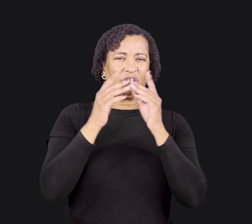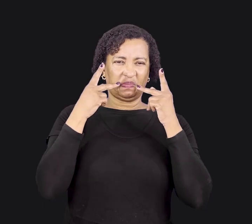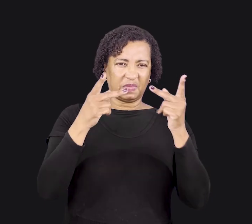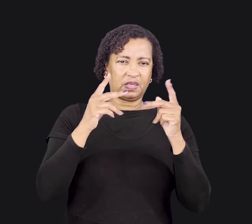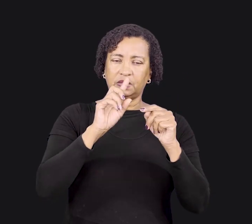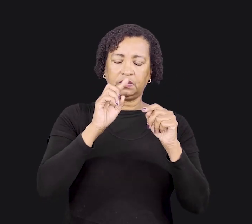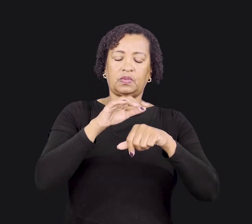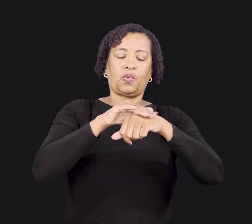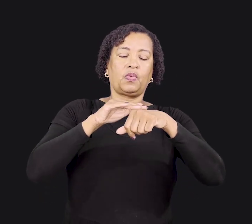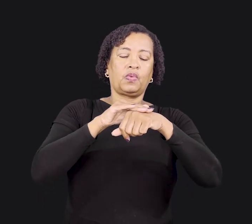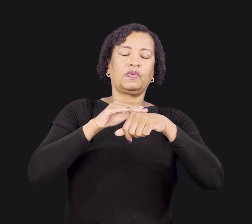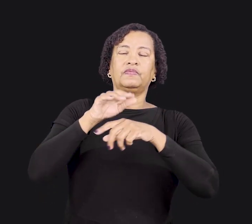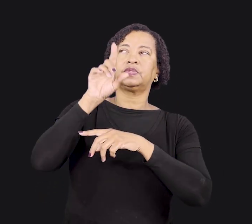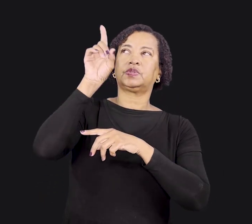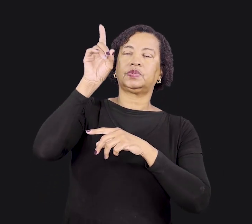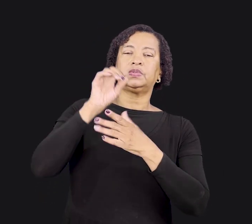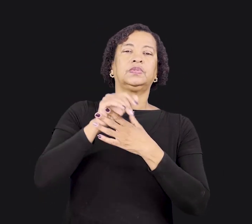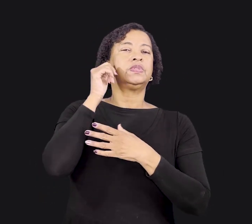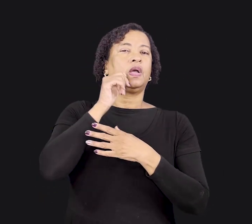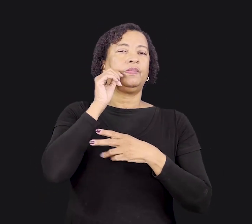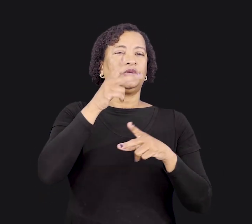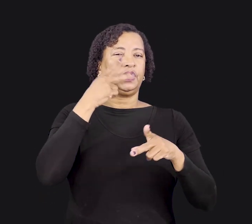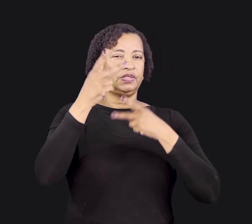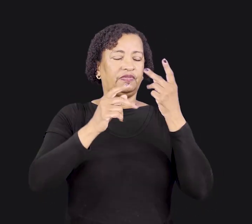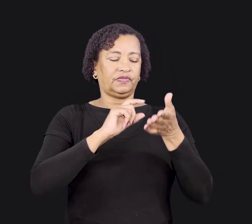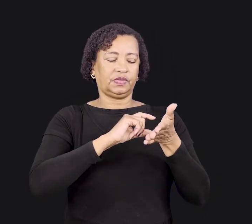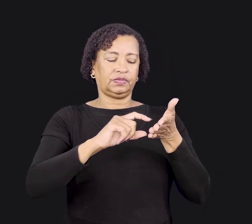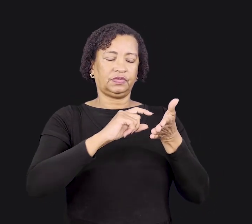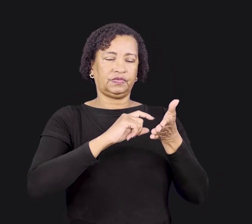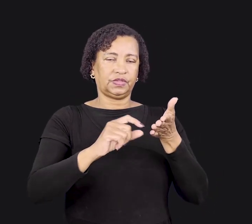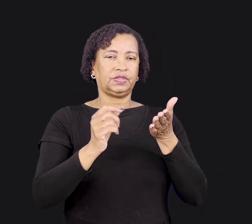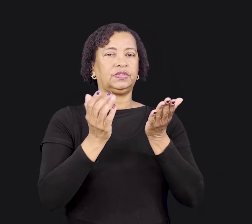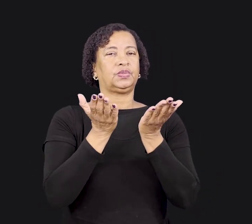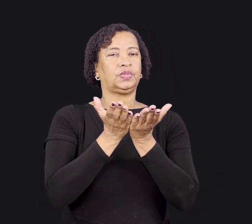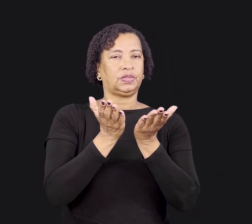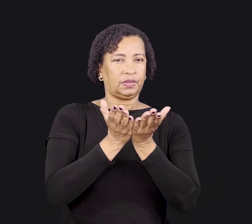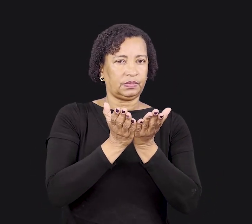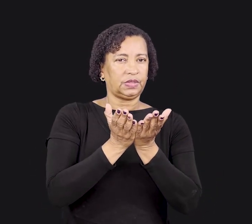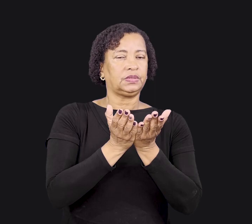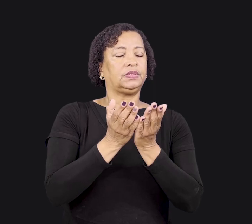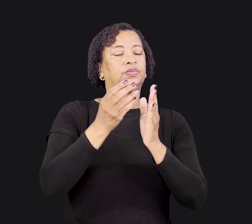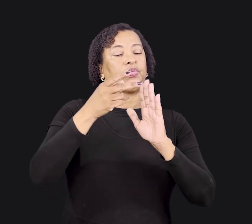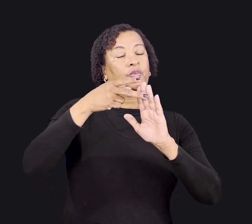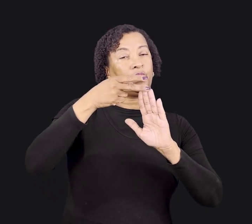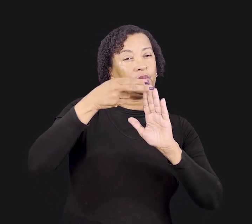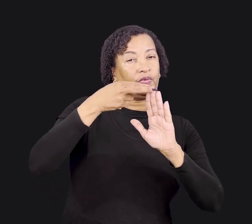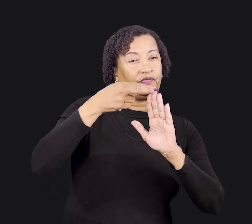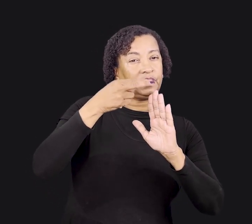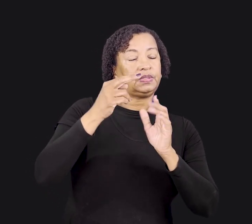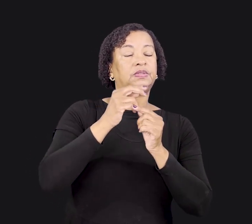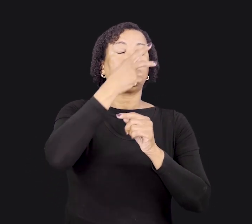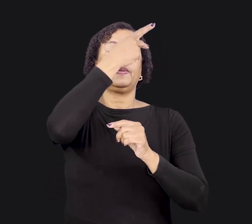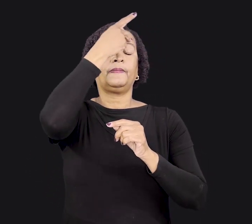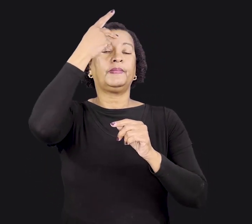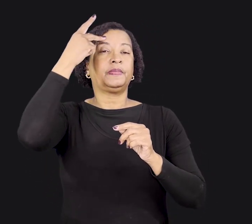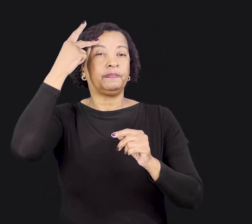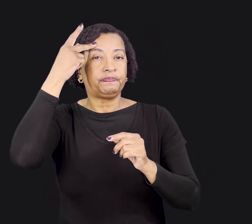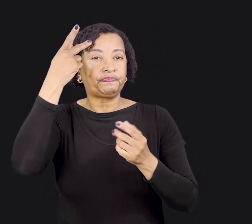com Deus. Ela estava citando os versículos da Bíblia ou as referências para as pessoas que estavam